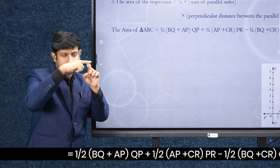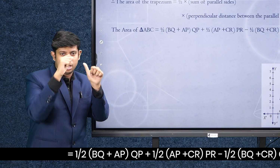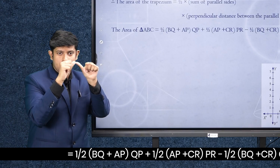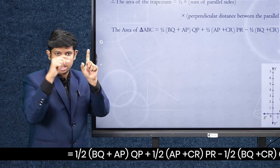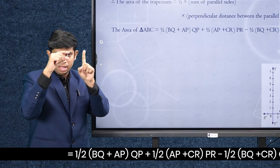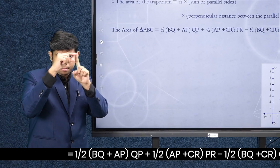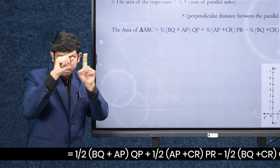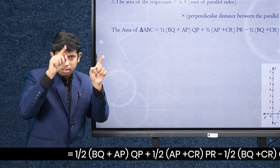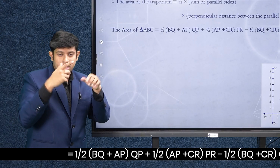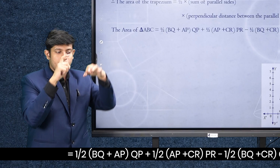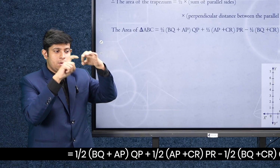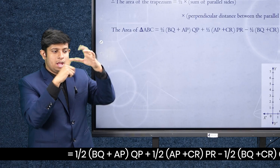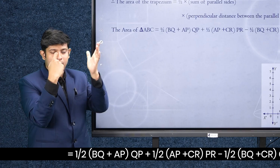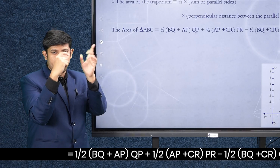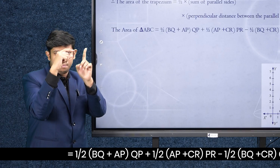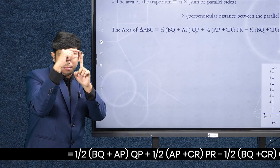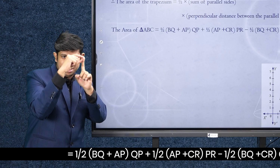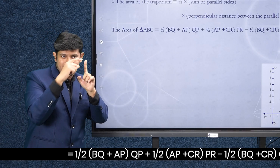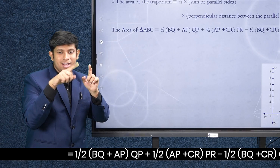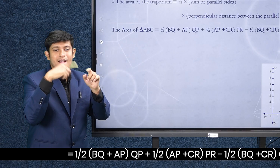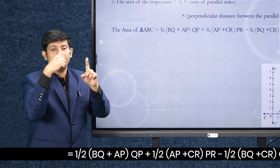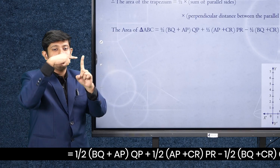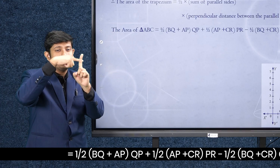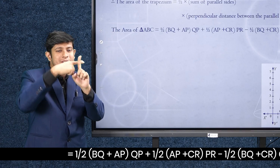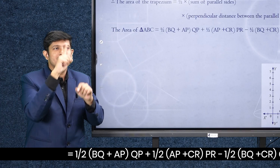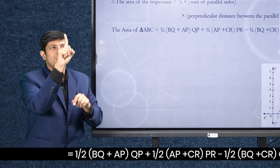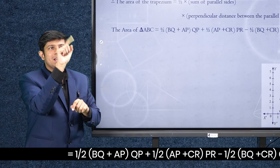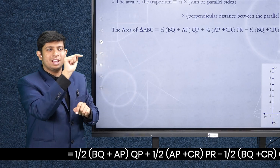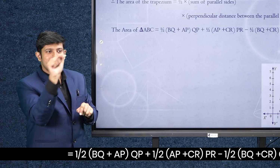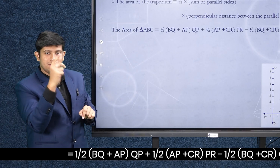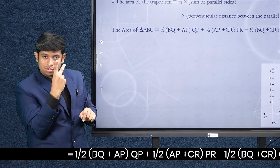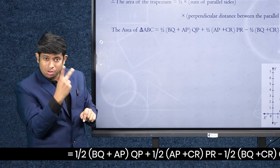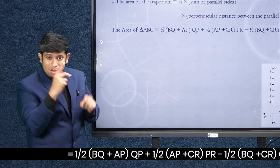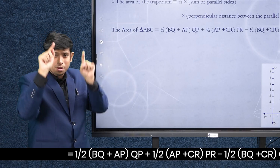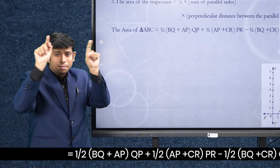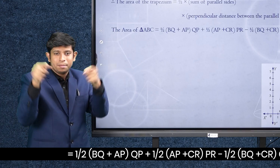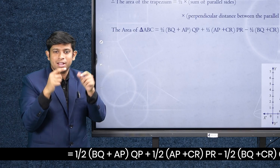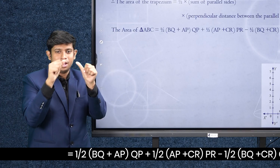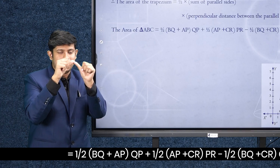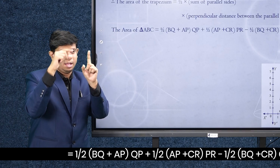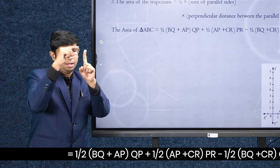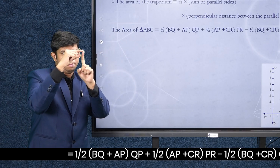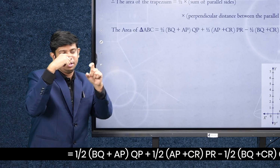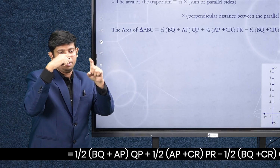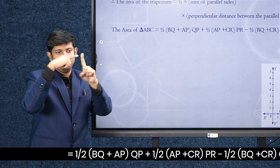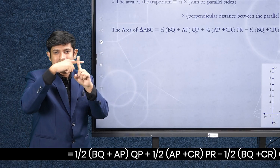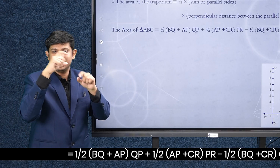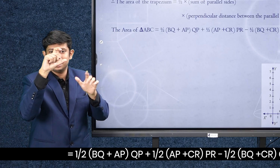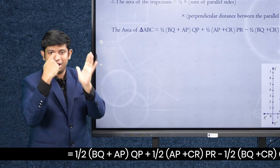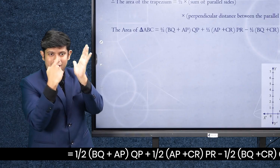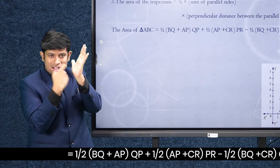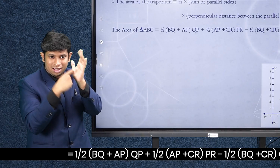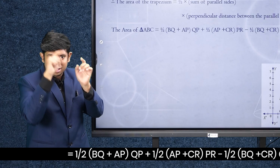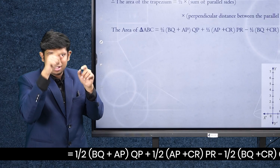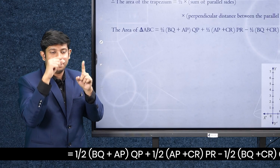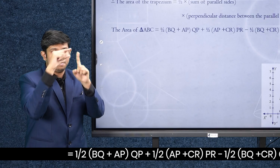क्यू पी प्लस हाफ इंटू ए पी प्लस सी आर इंटू पी आर मायनस 1/2